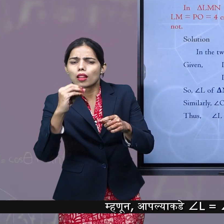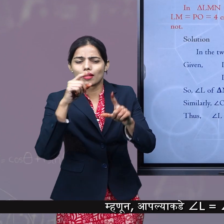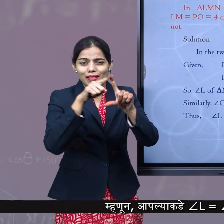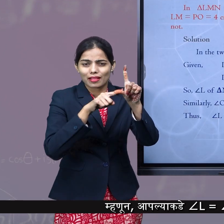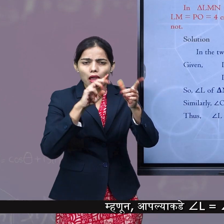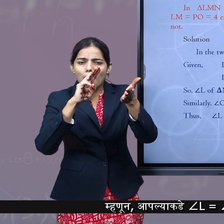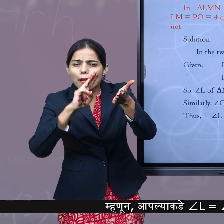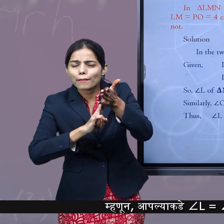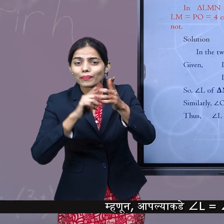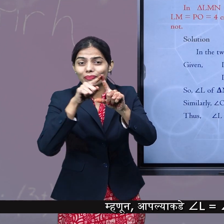अँगल P आहे.